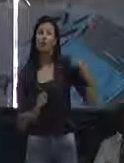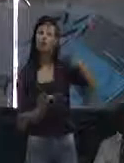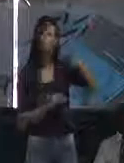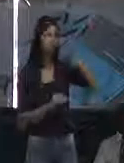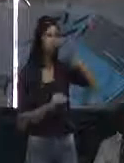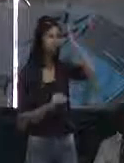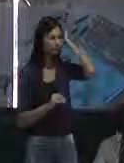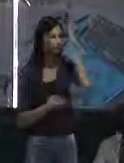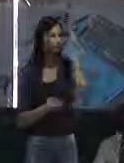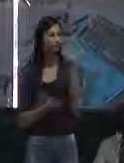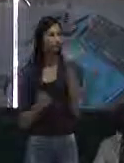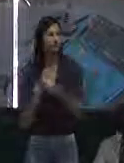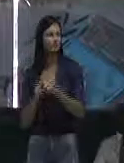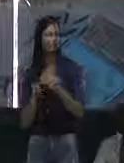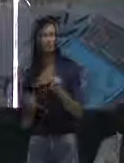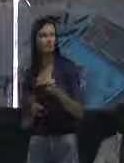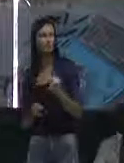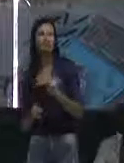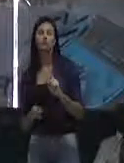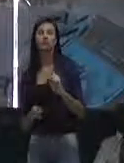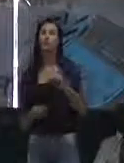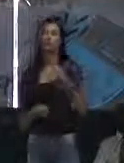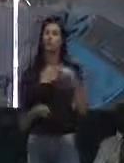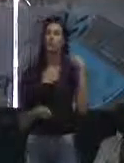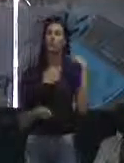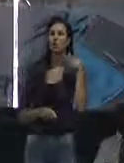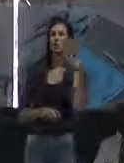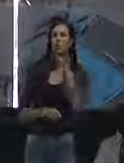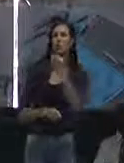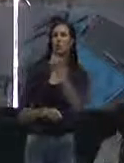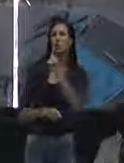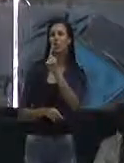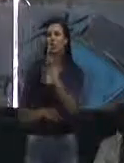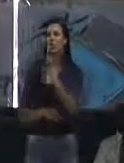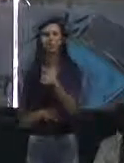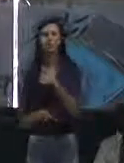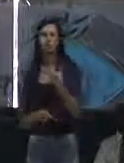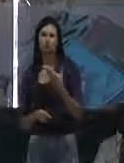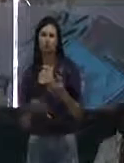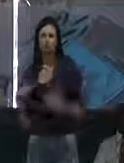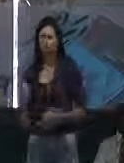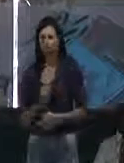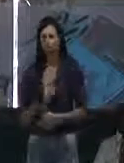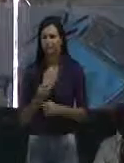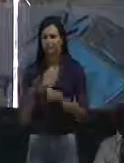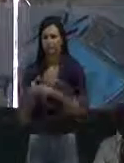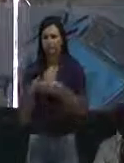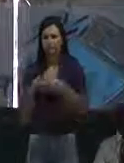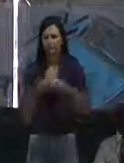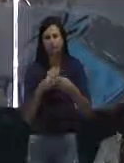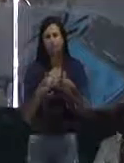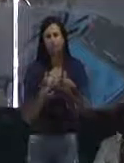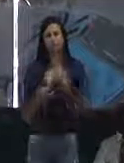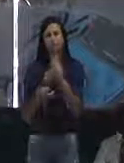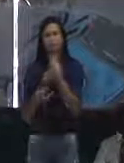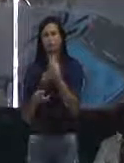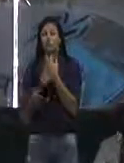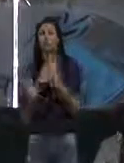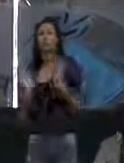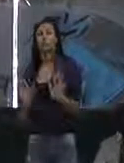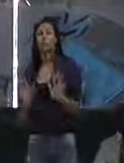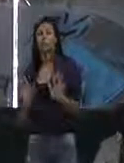não. Vereador Tadeu também não, Abraão. Nós não temos conserto. Nenhum de nós podemos tratar. mas eu